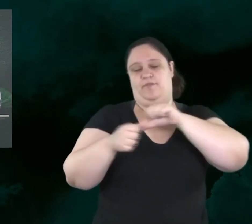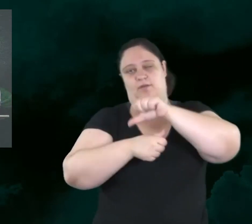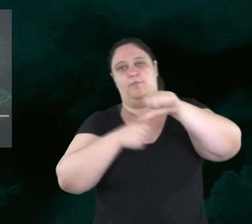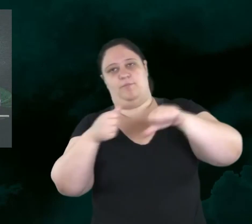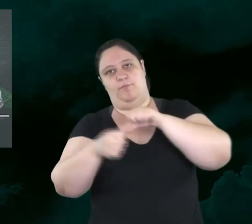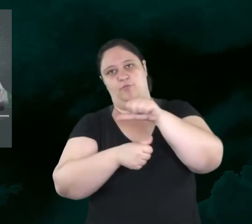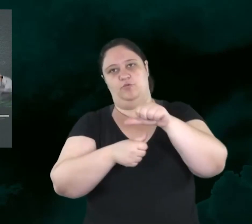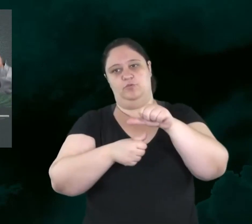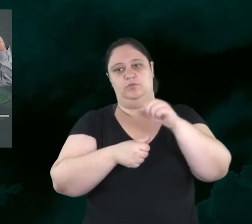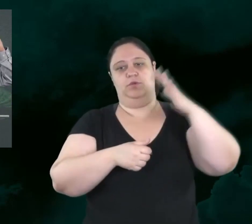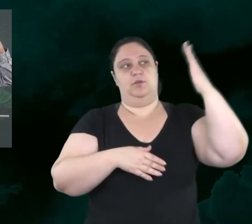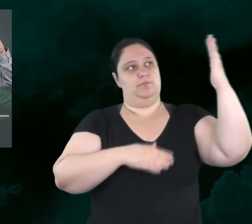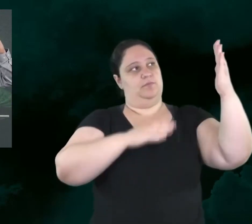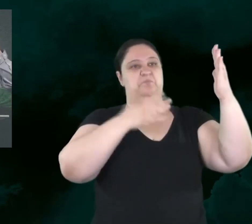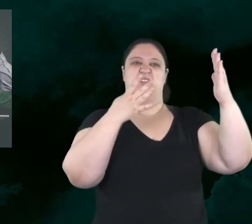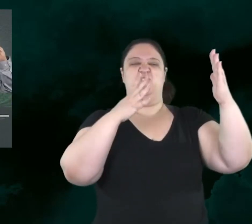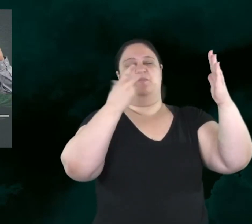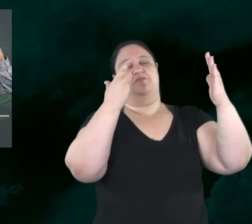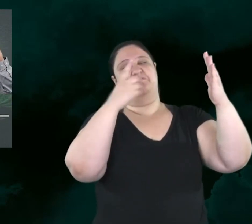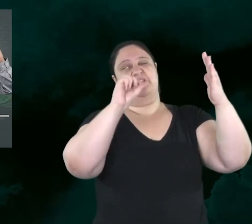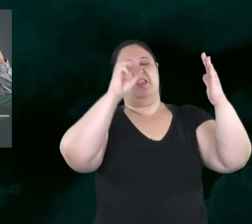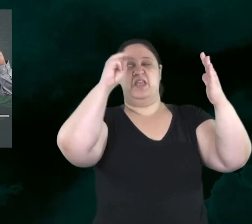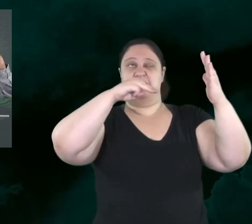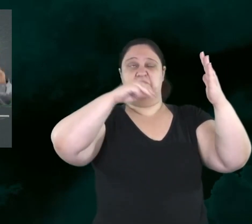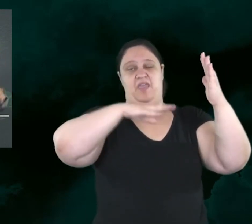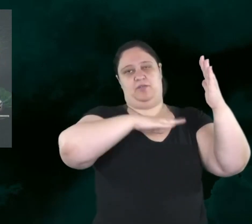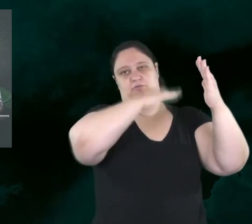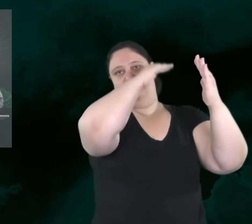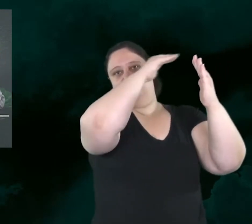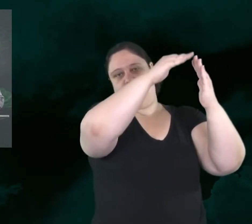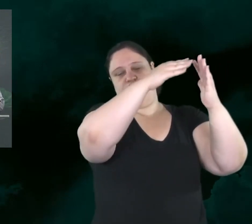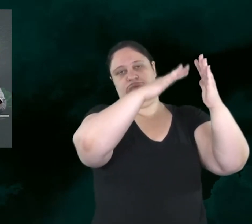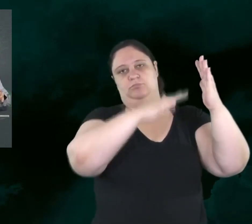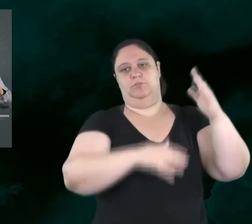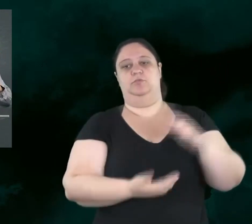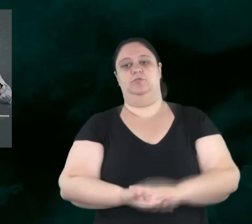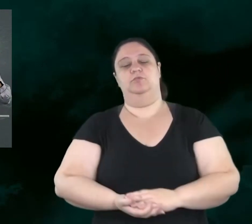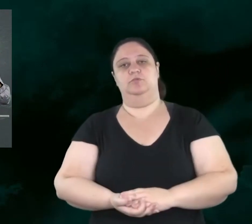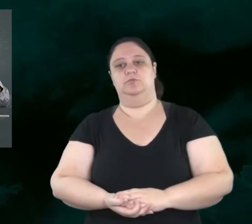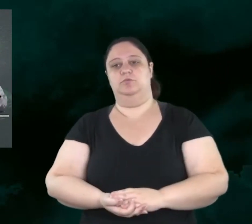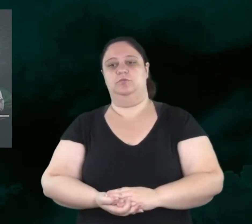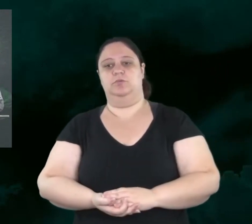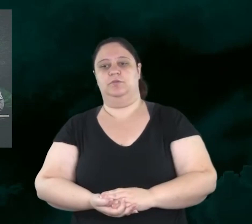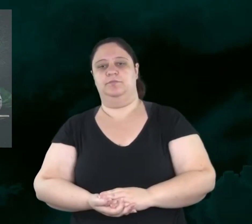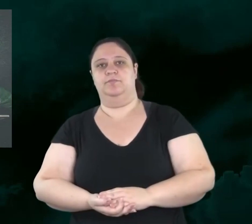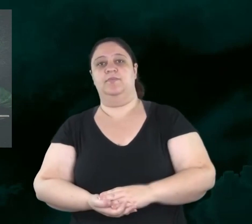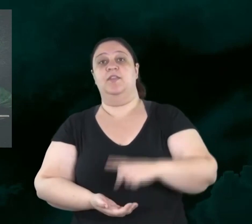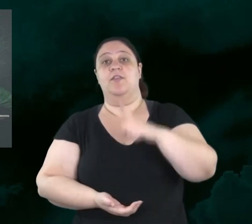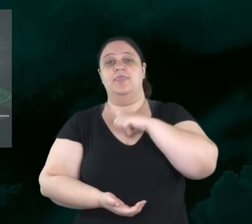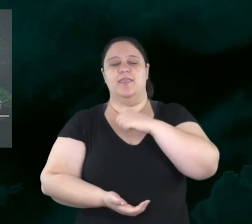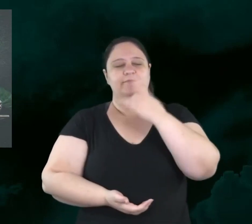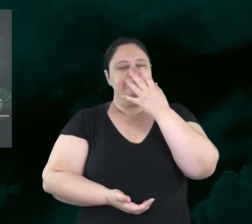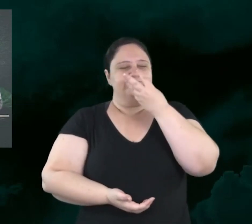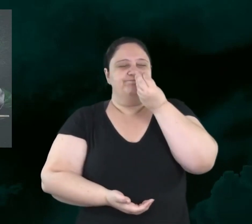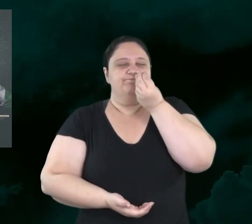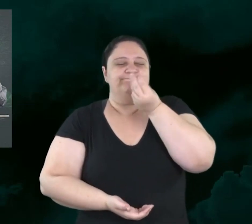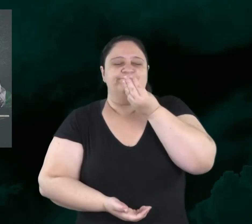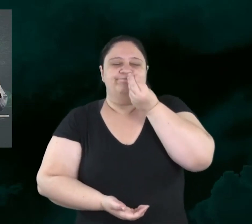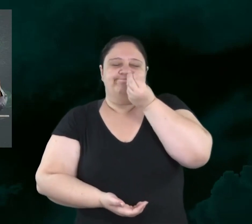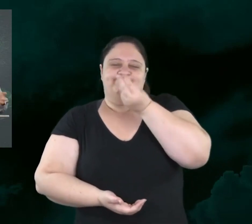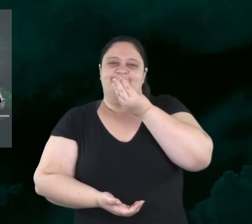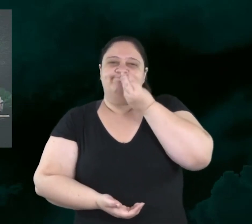tamanho médio é de 10 metros, um pouco mais baixo. Terebinto exala seu perfume, que pode